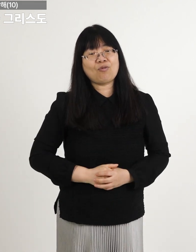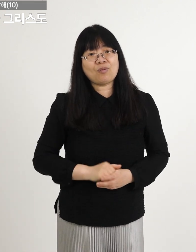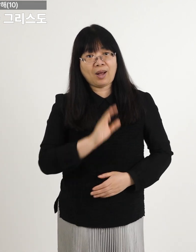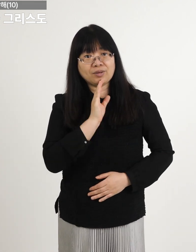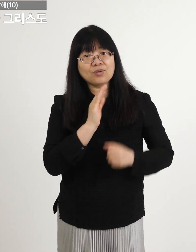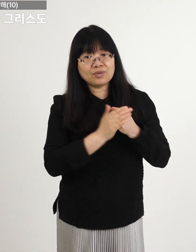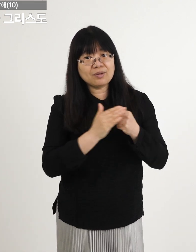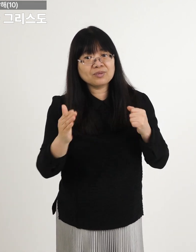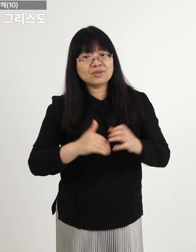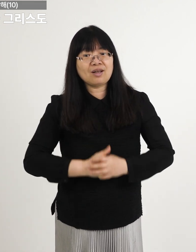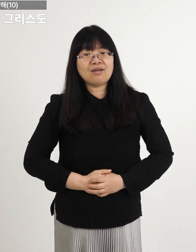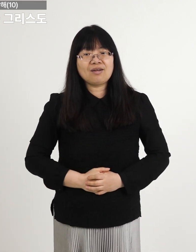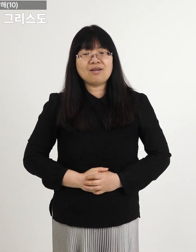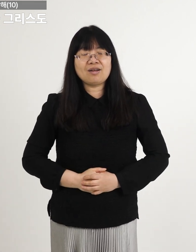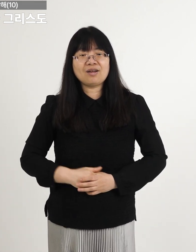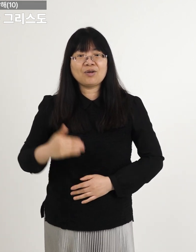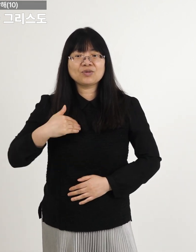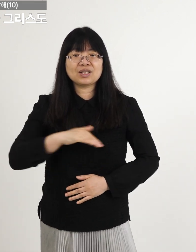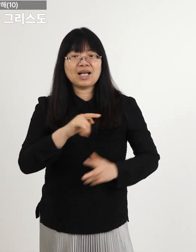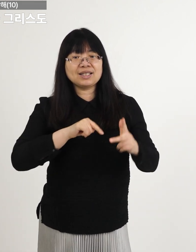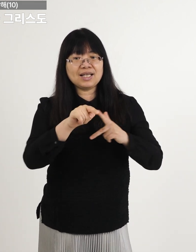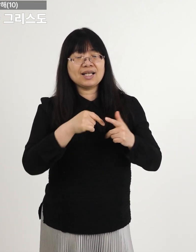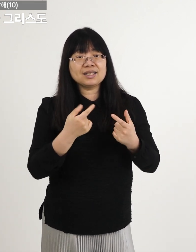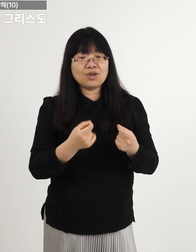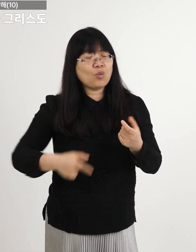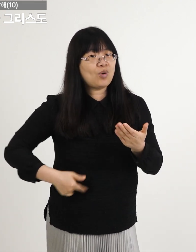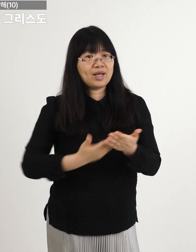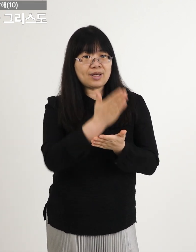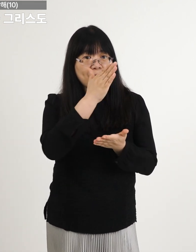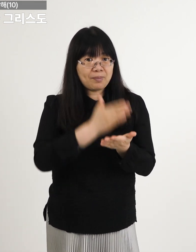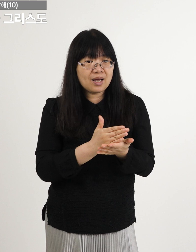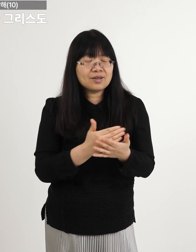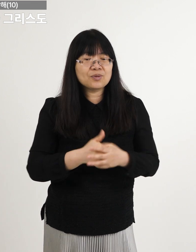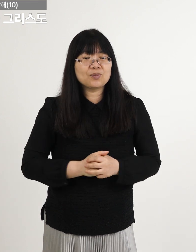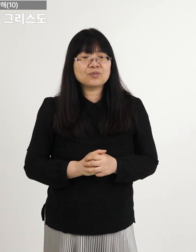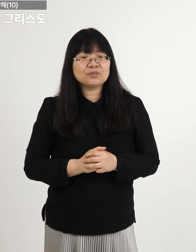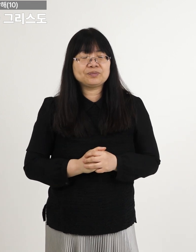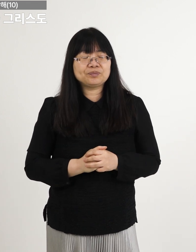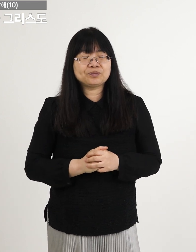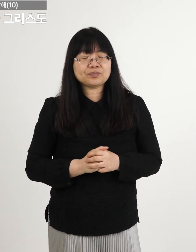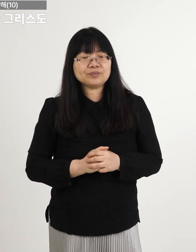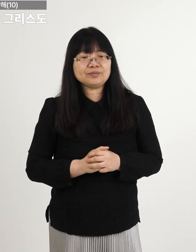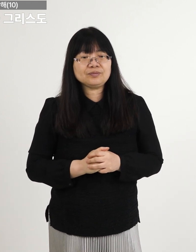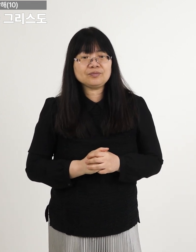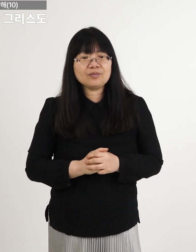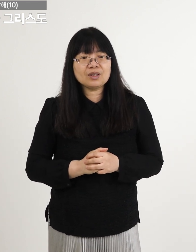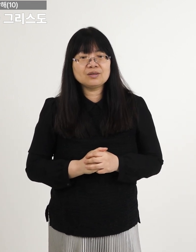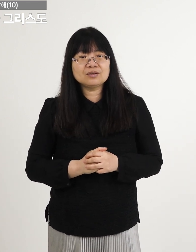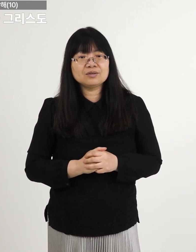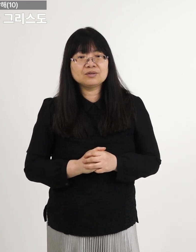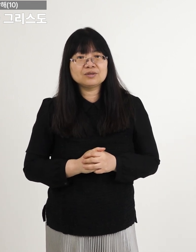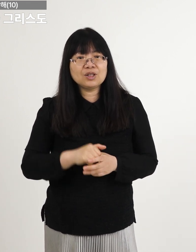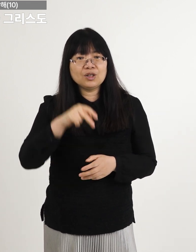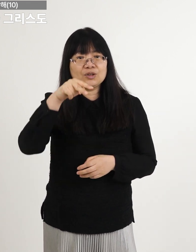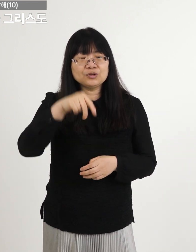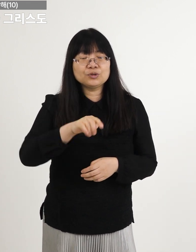그래서 이거는 소위 우리가 이해하는 그런 회개가 아니고 그건 슈브라고 써요. 근데